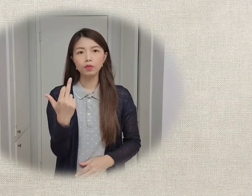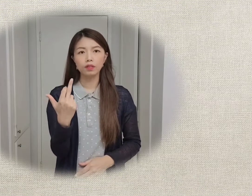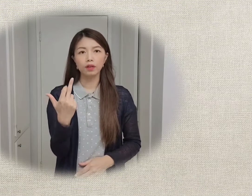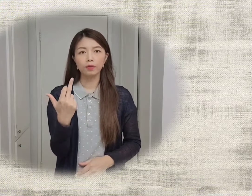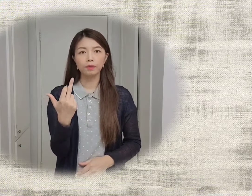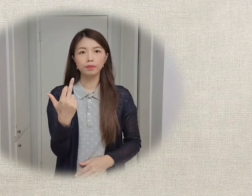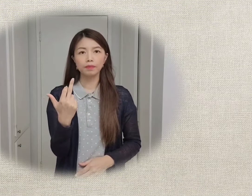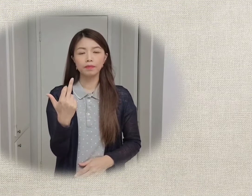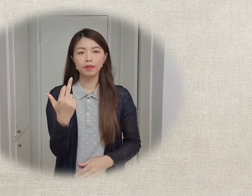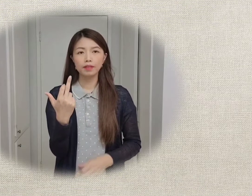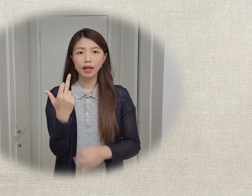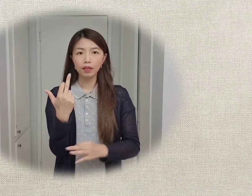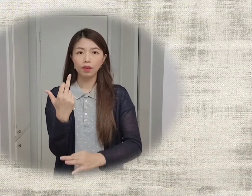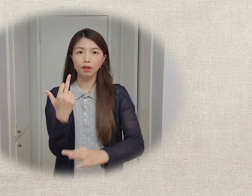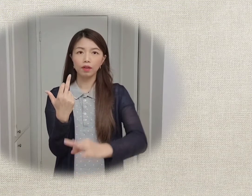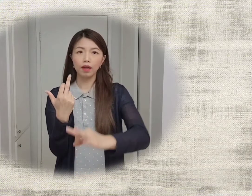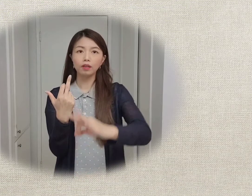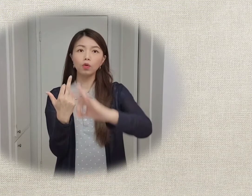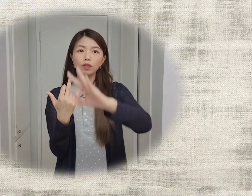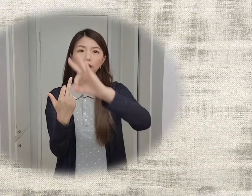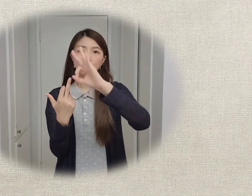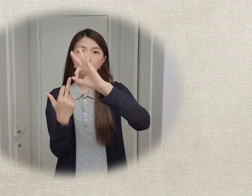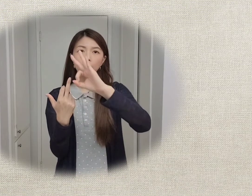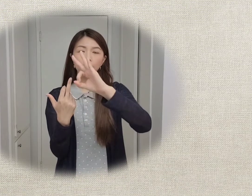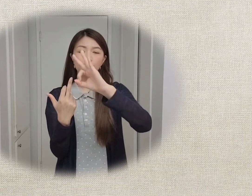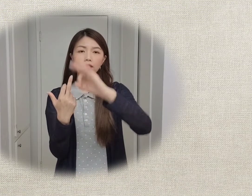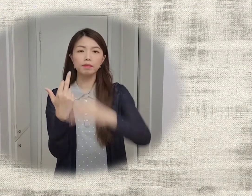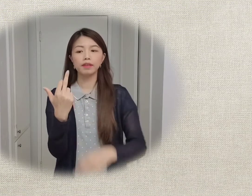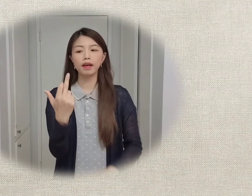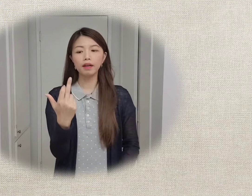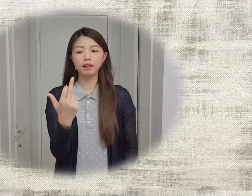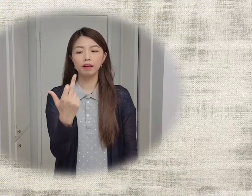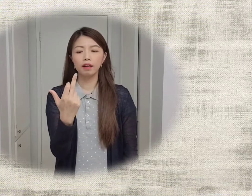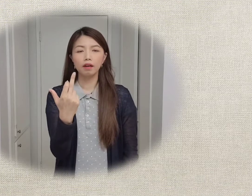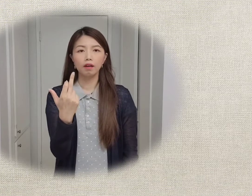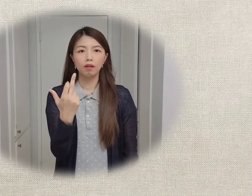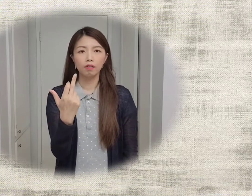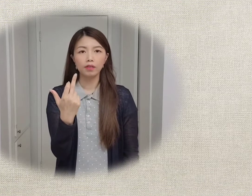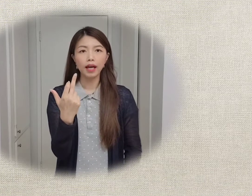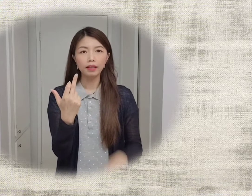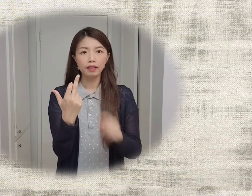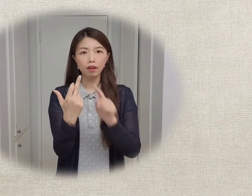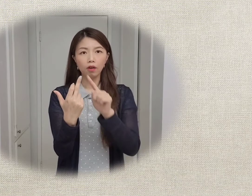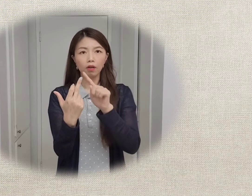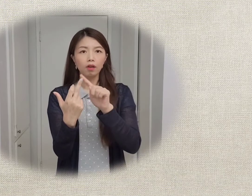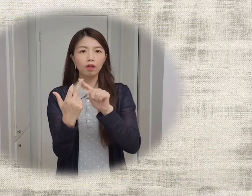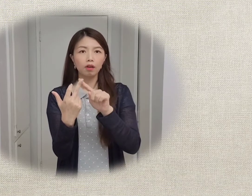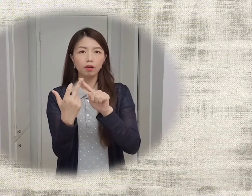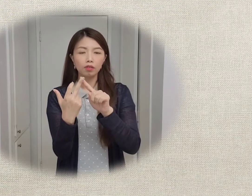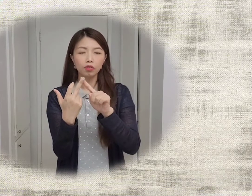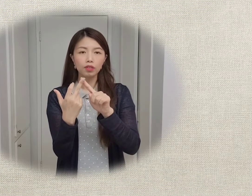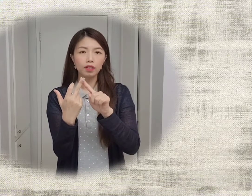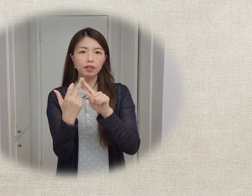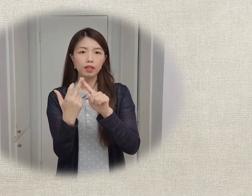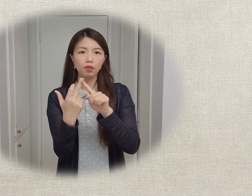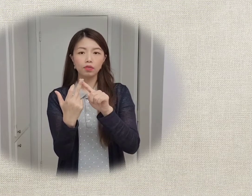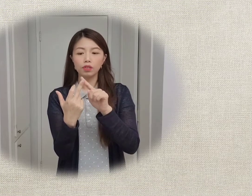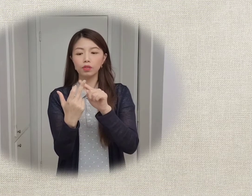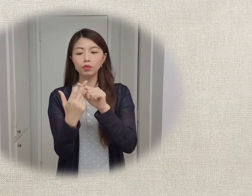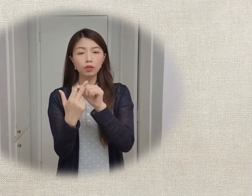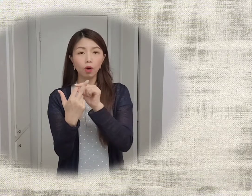표현을 해줬어요. 산 위에 이렇게 떠오르는 해를 표현을 했습니다. 산은요,